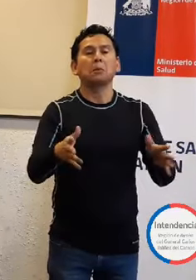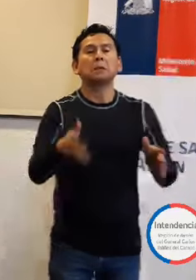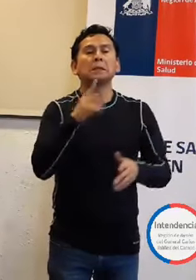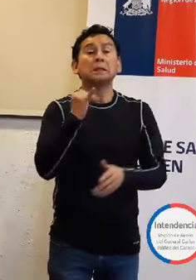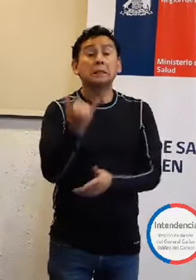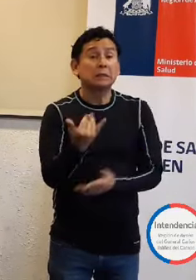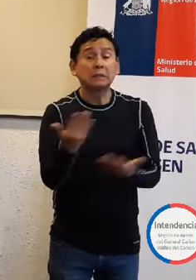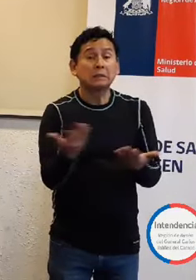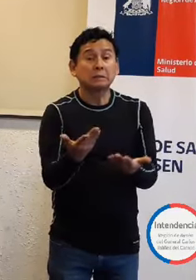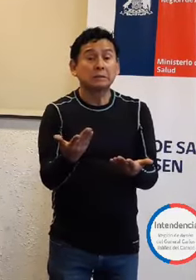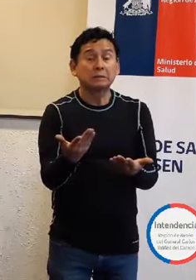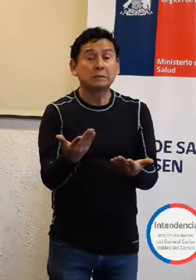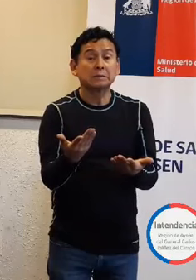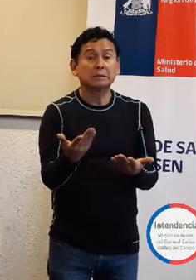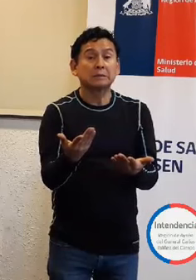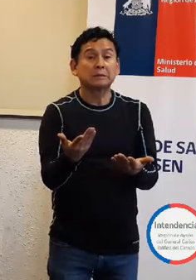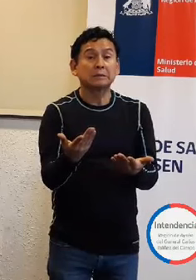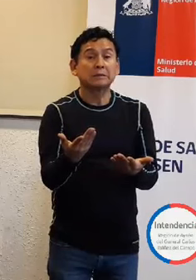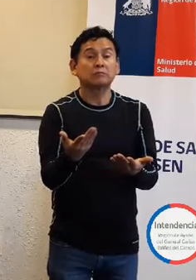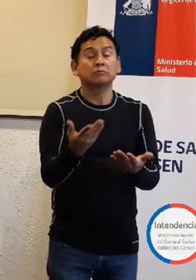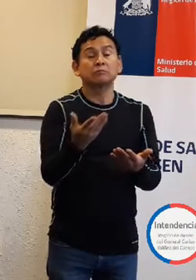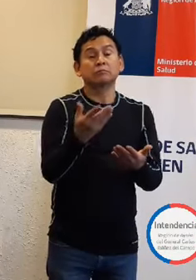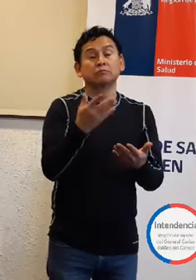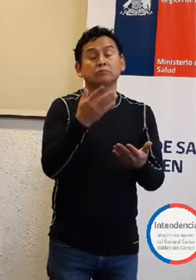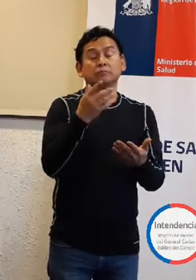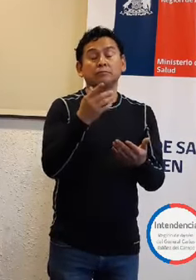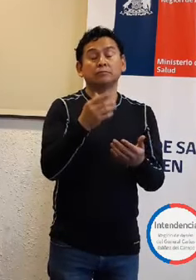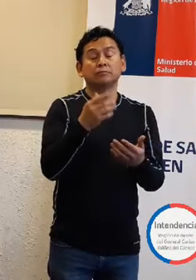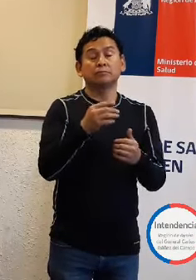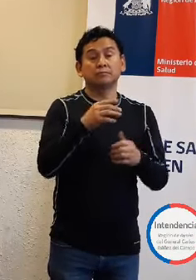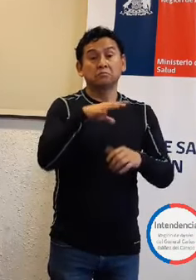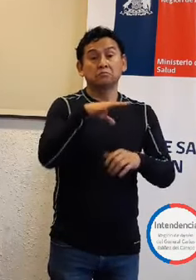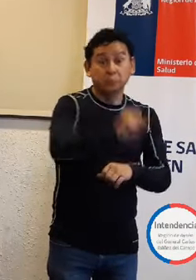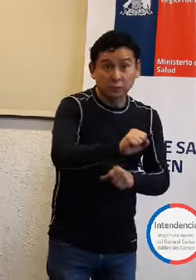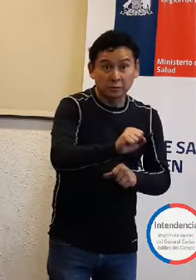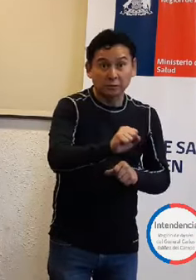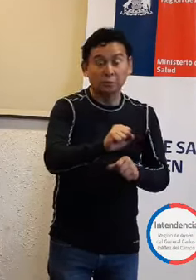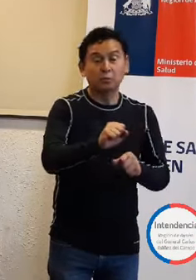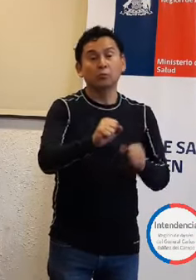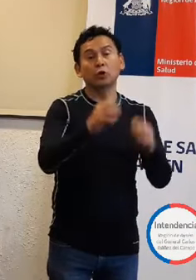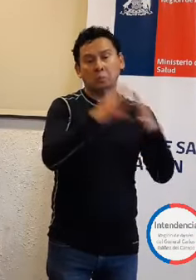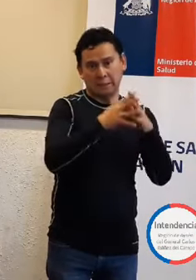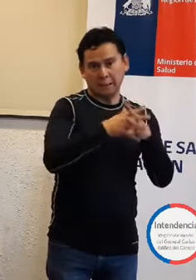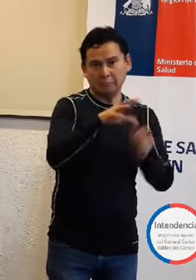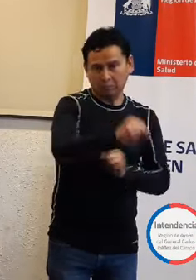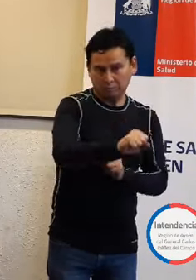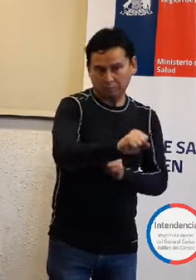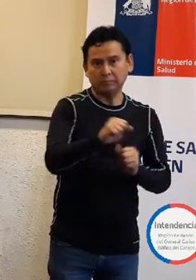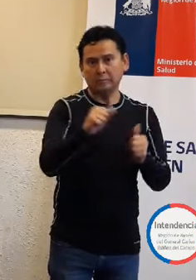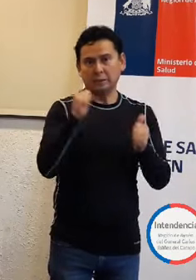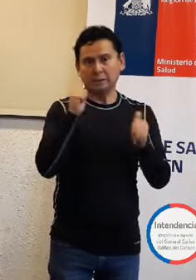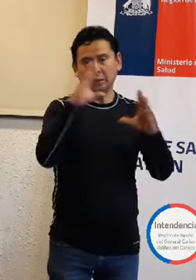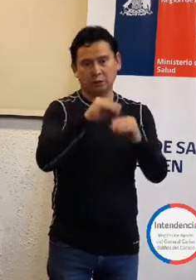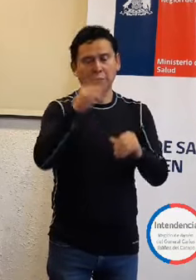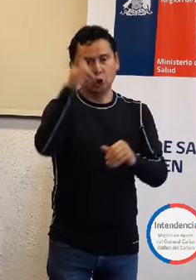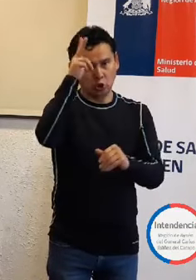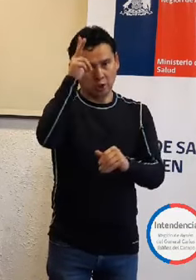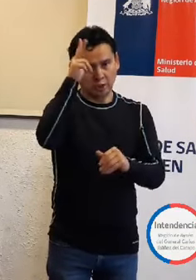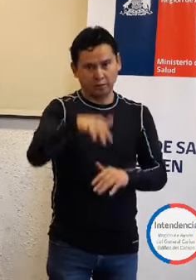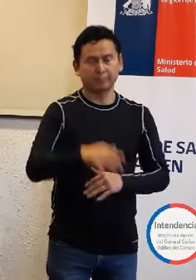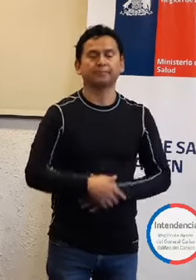digamos, sorprendidas por las fuerzas de orden y seguridad en la ciudad de